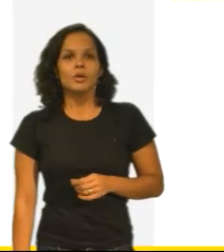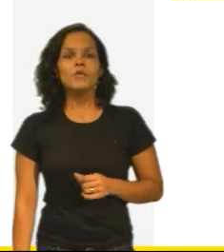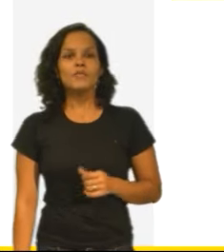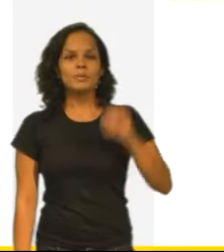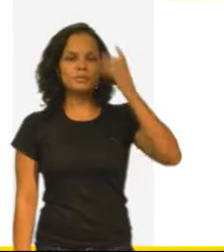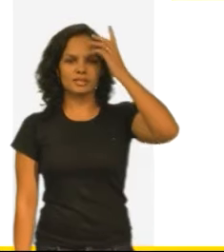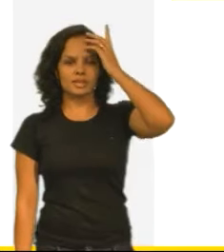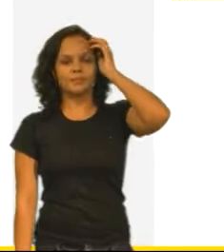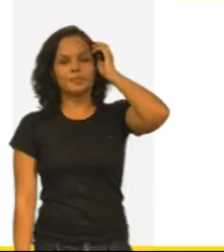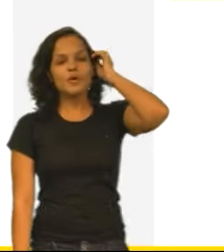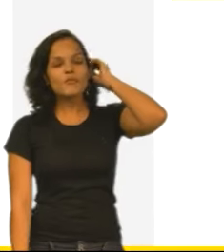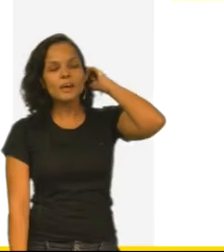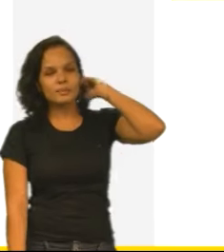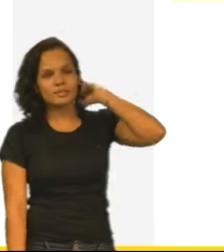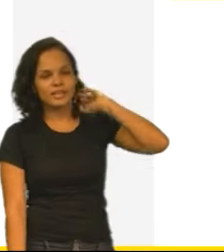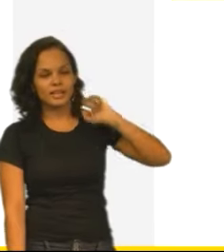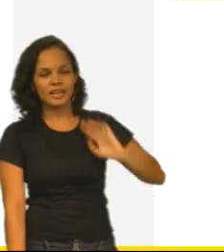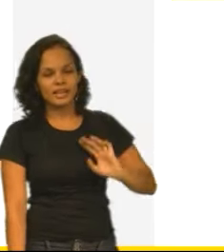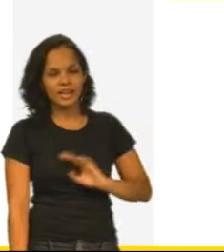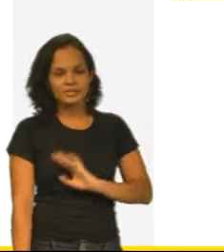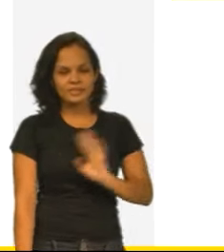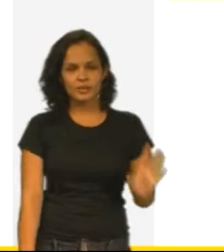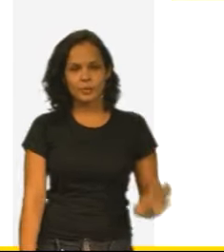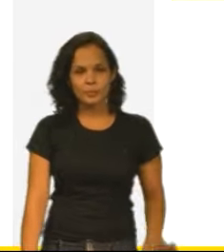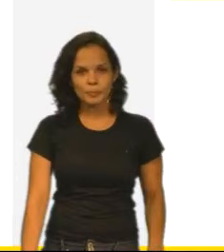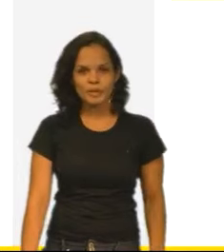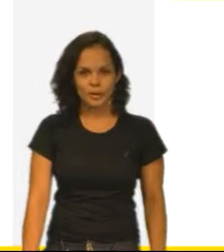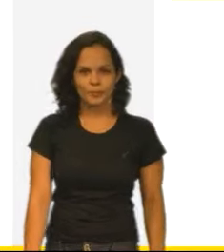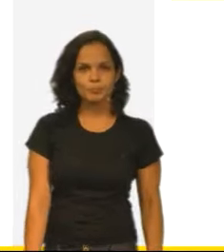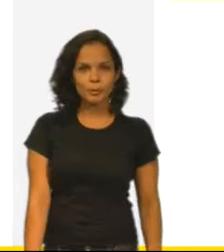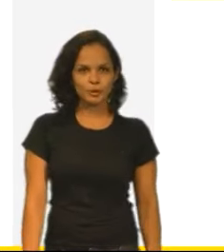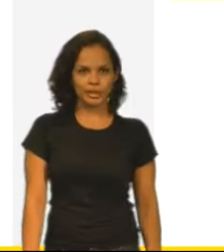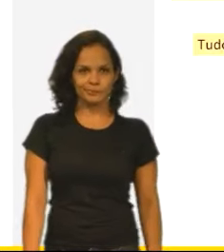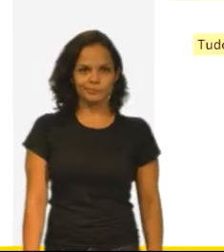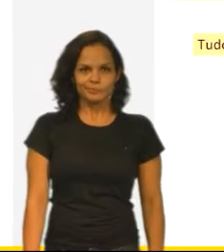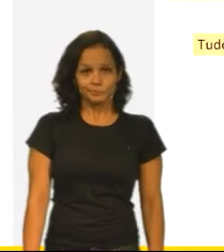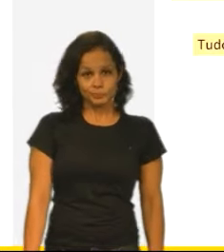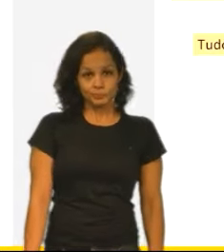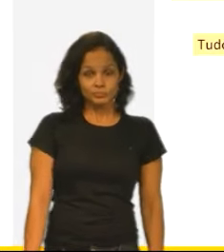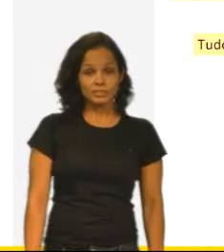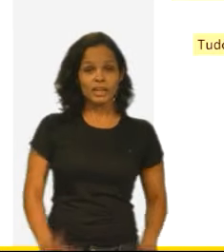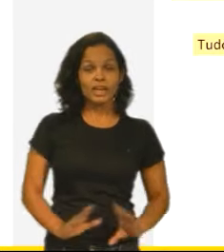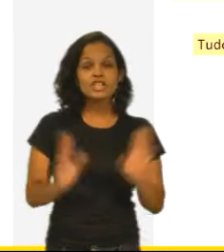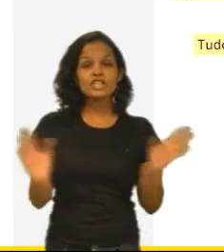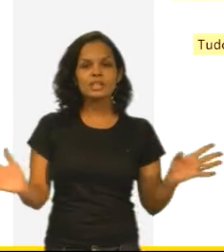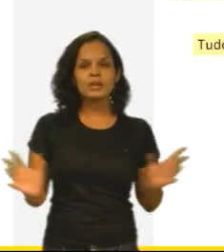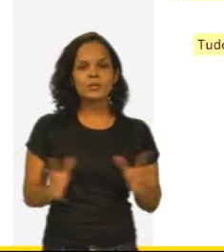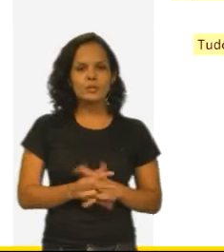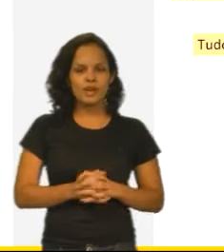O verbo ser. O verbo ser, ele é assim, um pepinão. Por quê? A gente tem o verbo